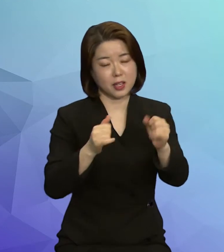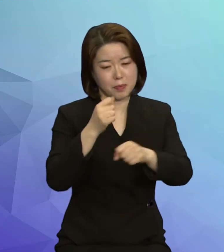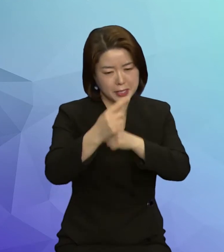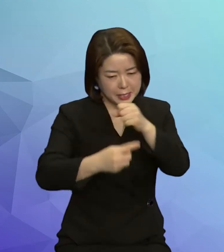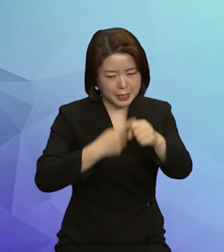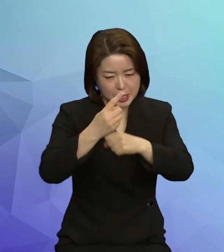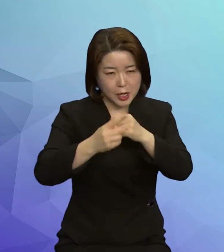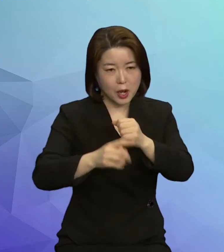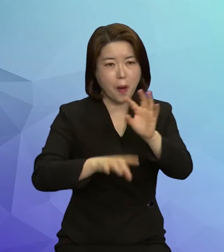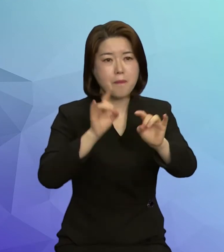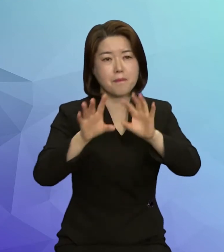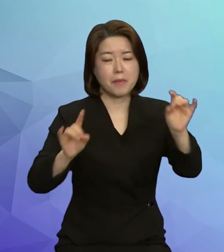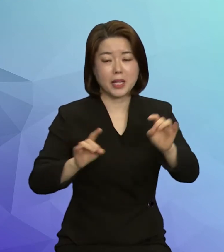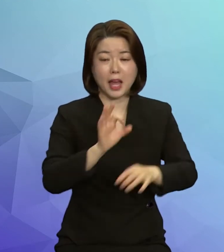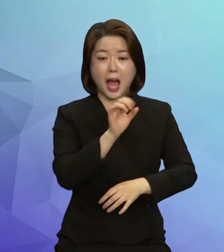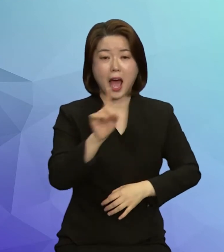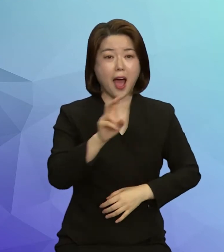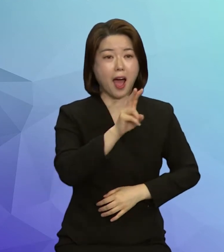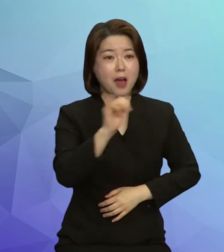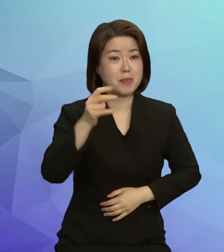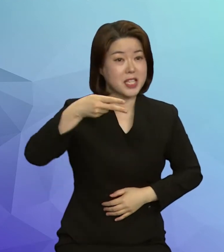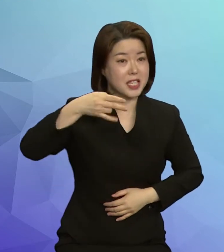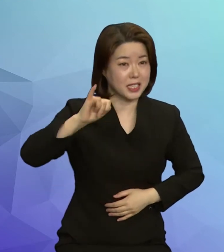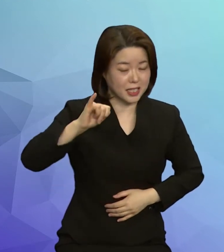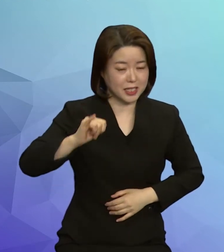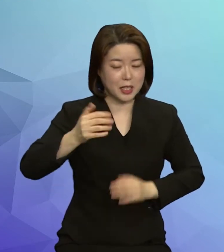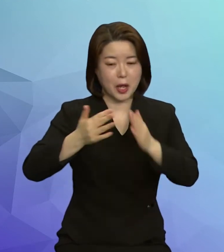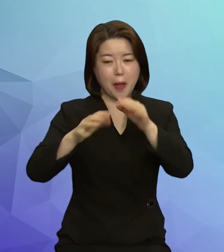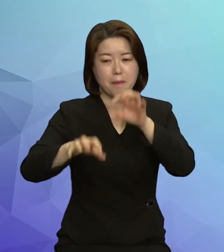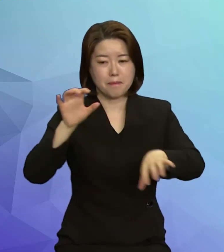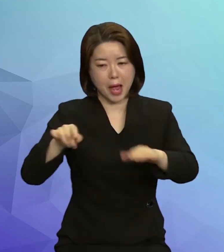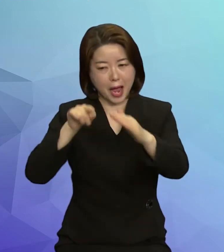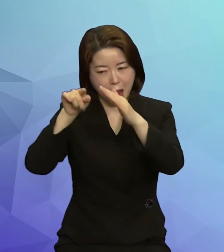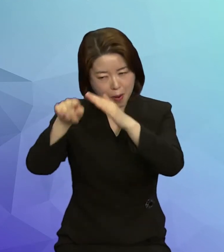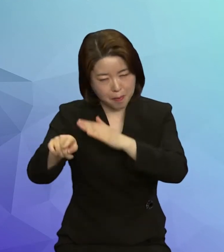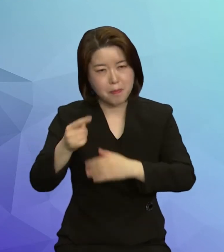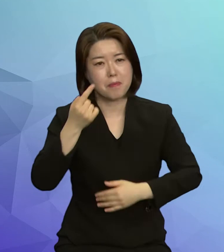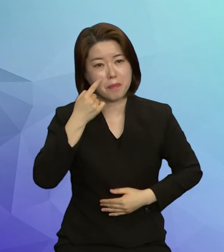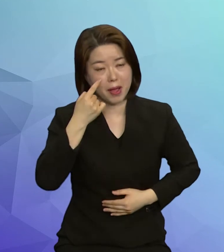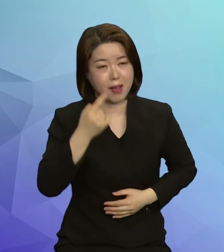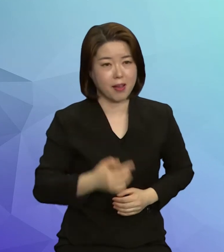명이 해마다 그 아미시 마을을 찾아가 봅니다.